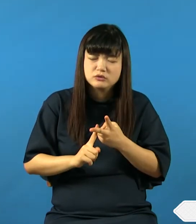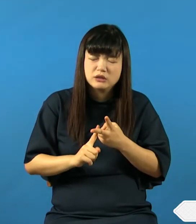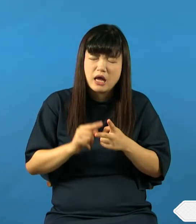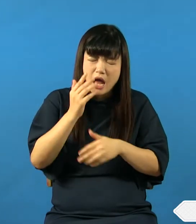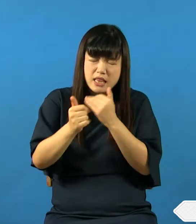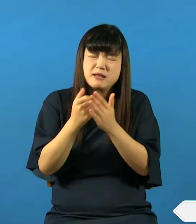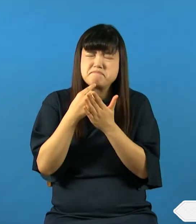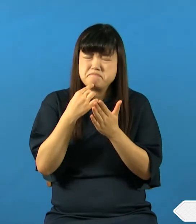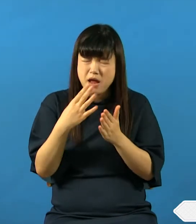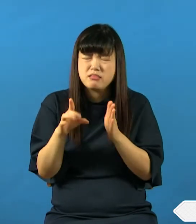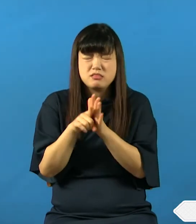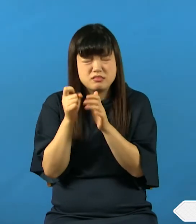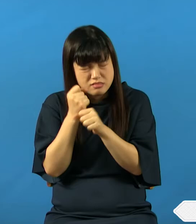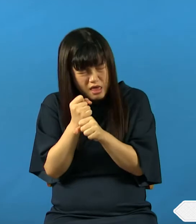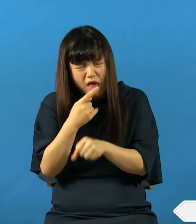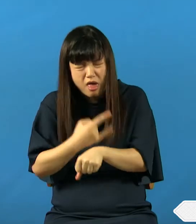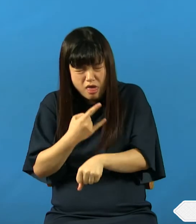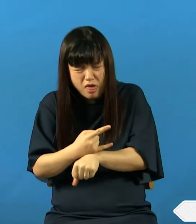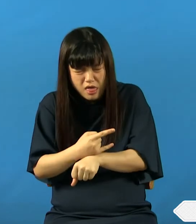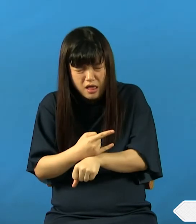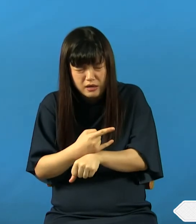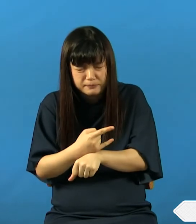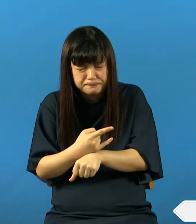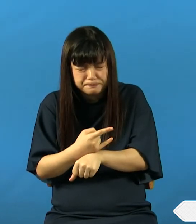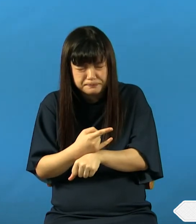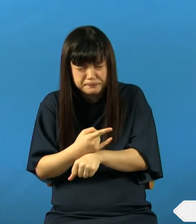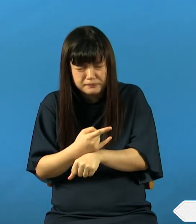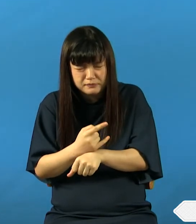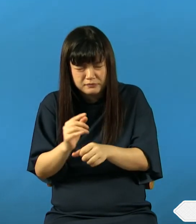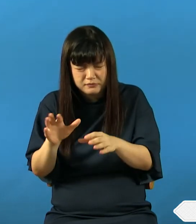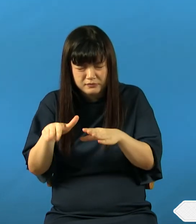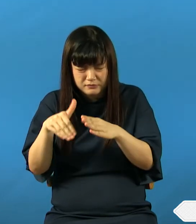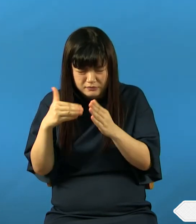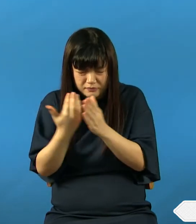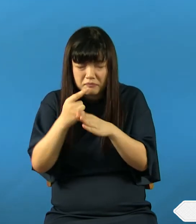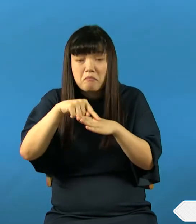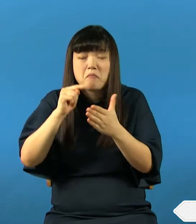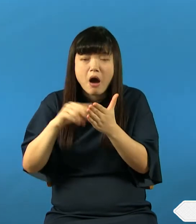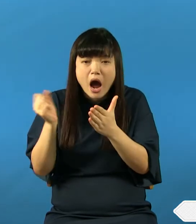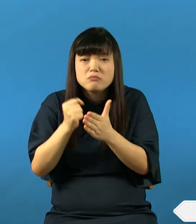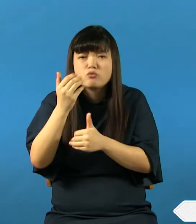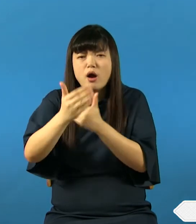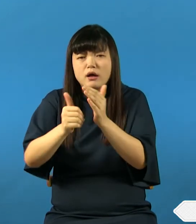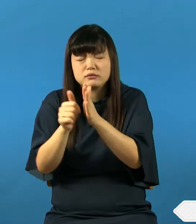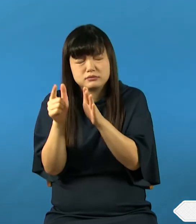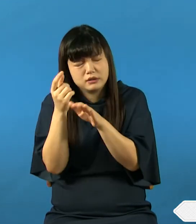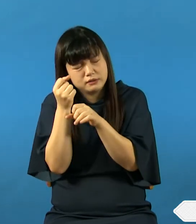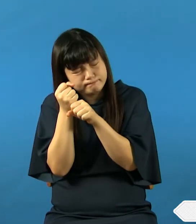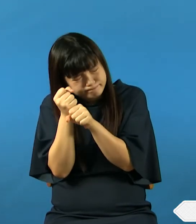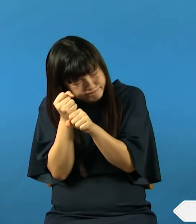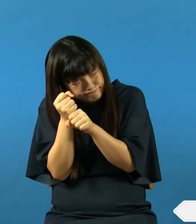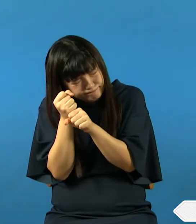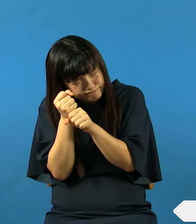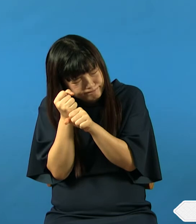데도 없으니까 하나님만 의지합니다. 그렇게 전심으로